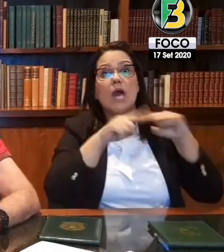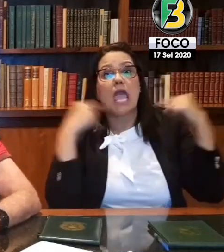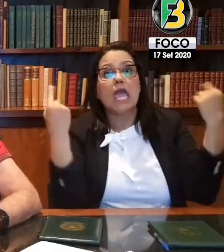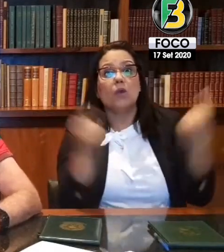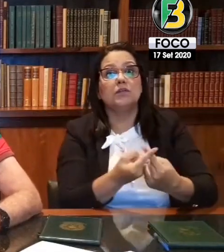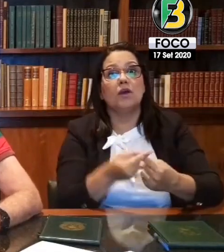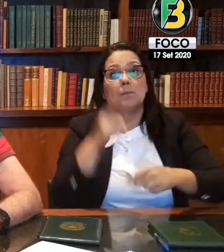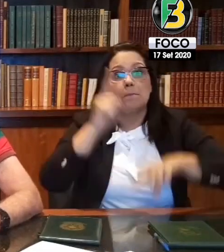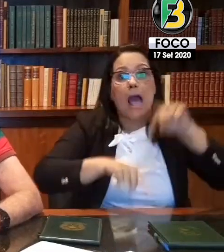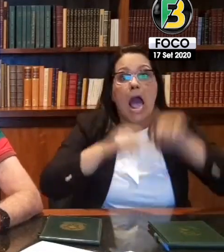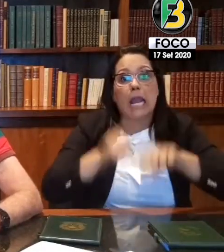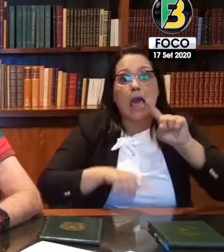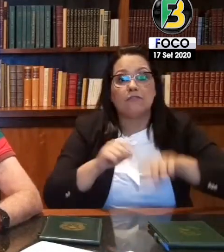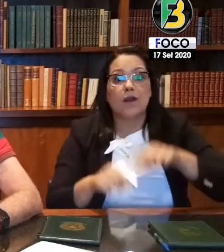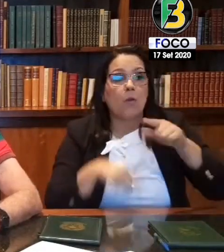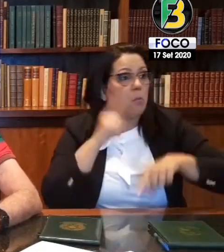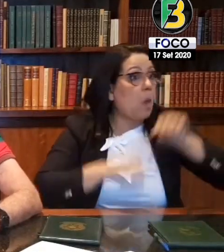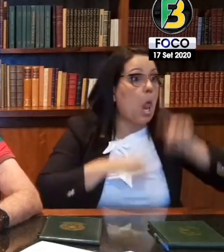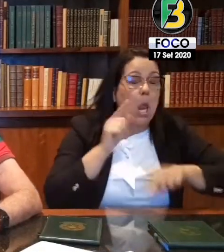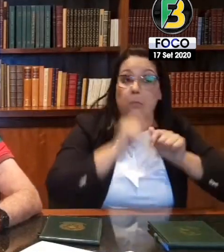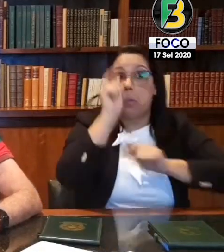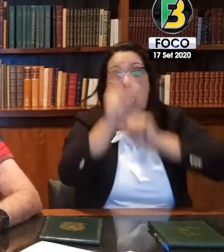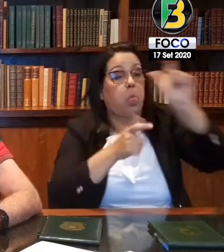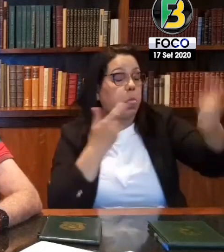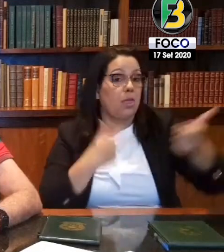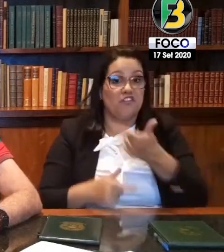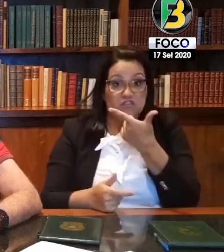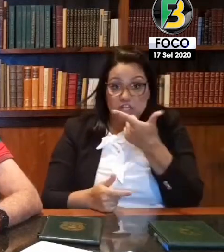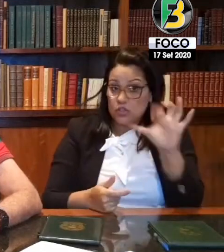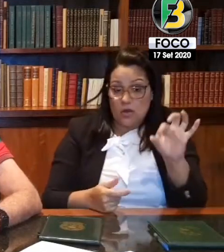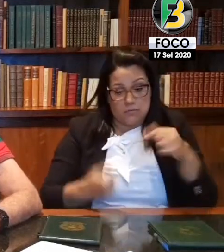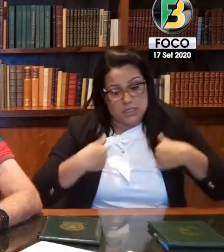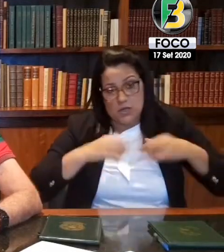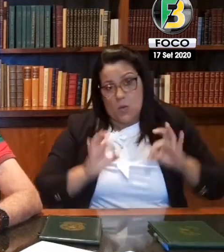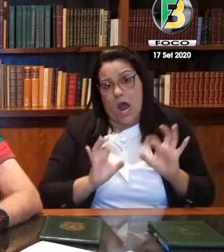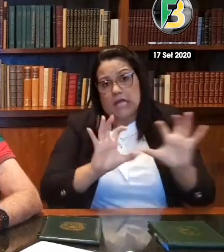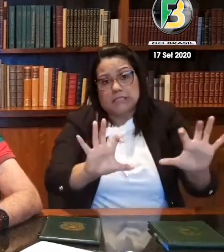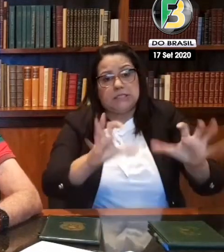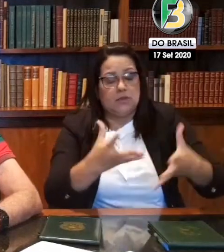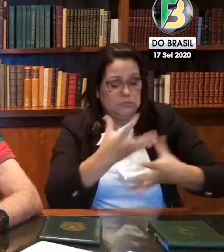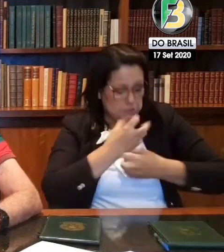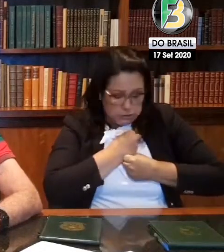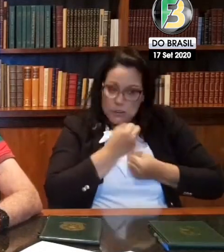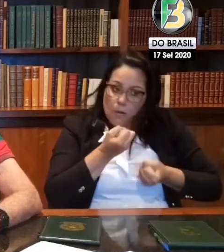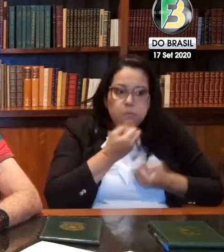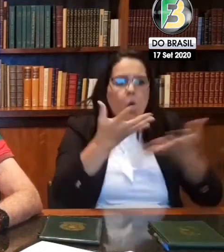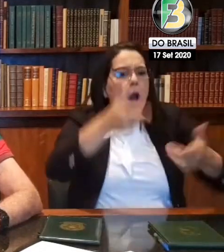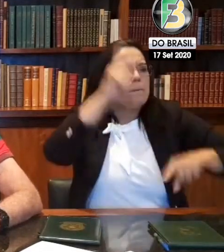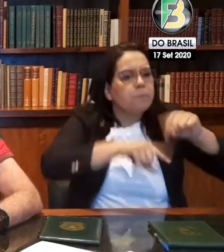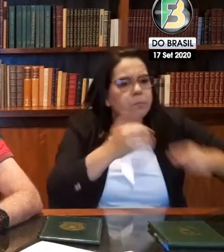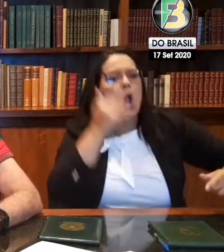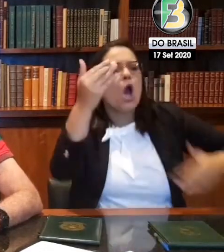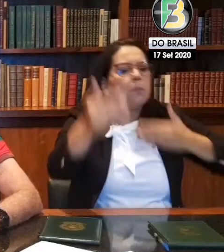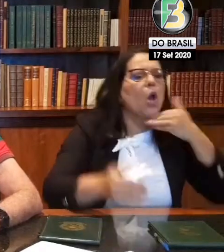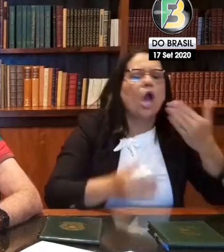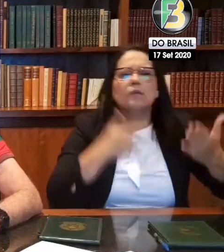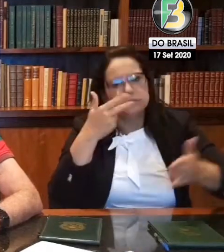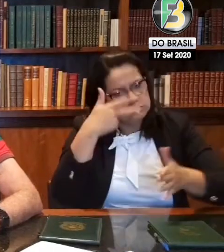29 palavrões ali, mas a maneira de eu conversar ali, desabafar muitas vezes, e não se achou nada